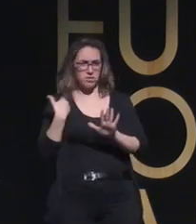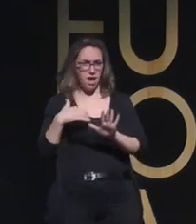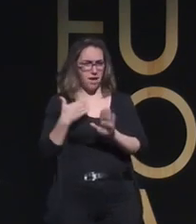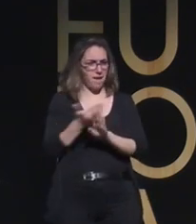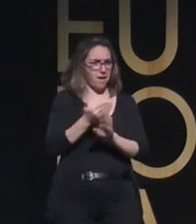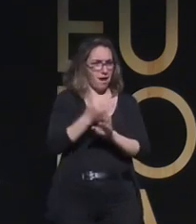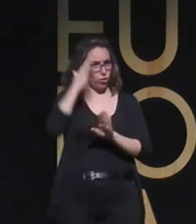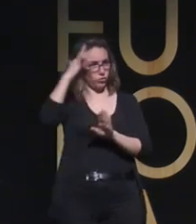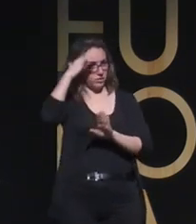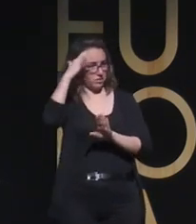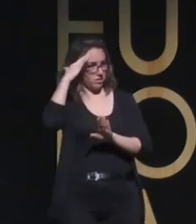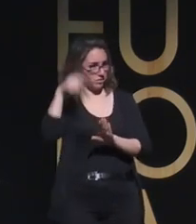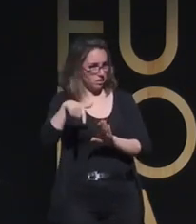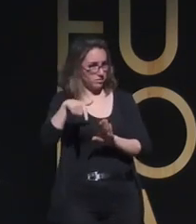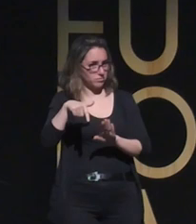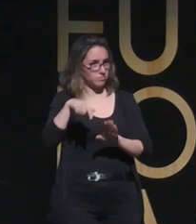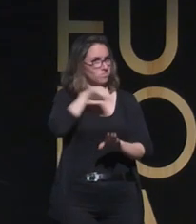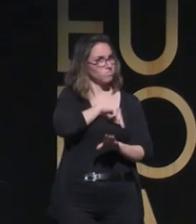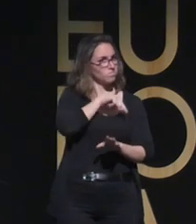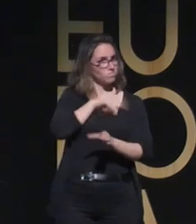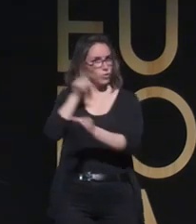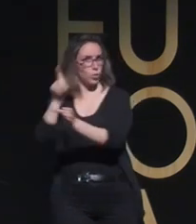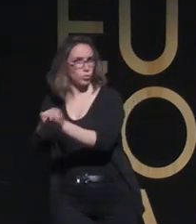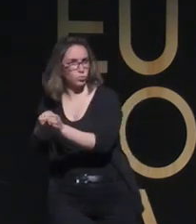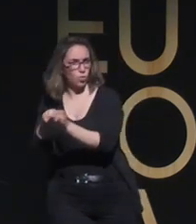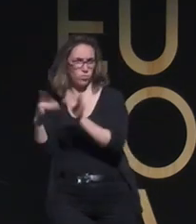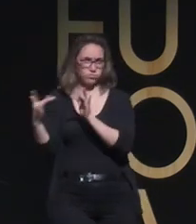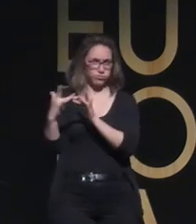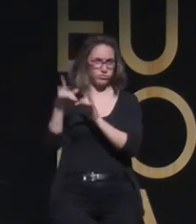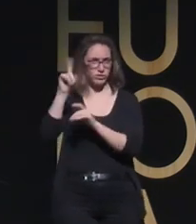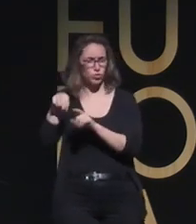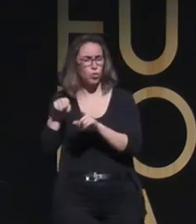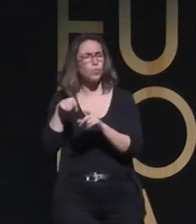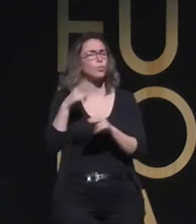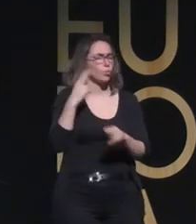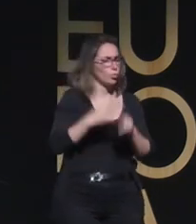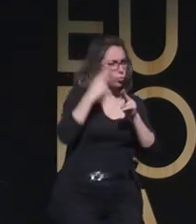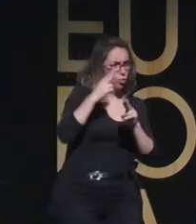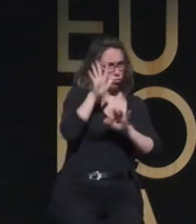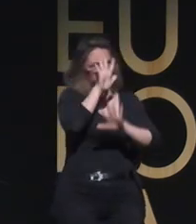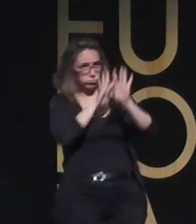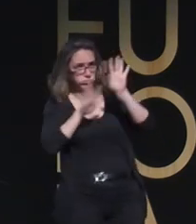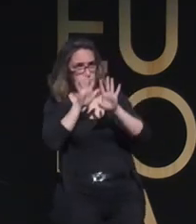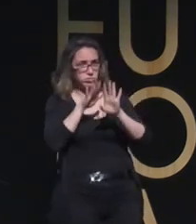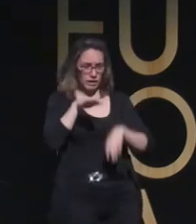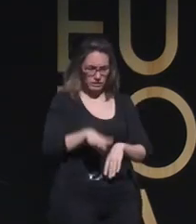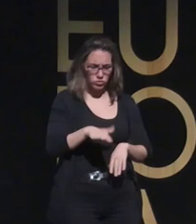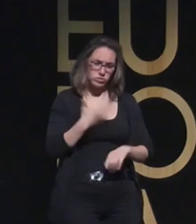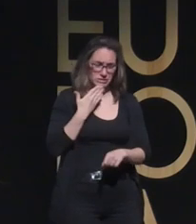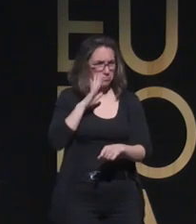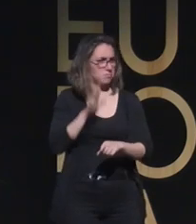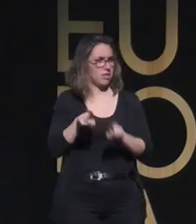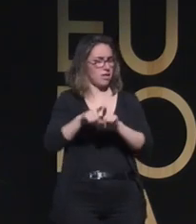con conflictos relacionales de pertenencia de grupos súper duros, donde hay niñas y niños que actúan ya como si fueran